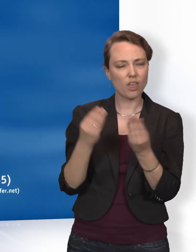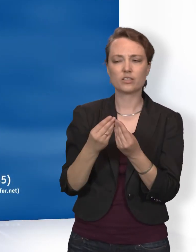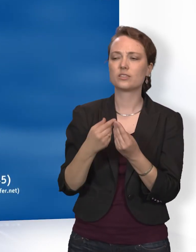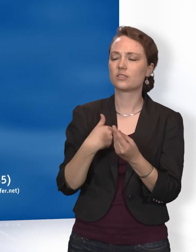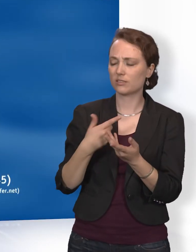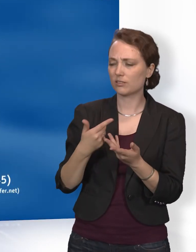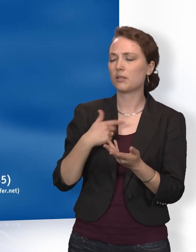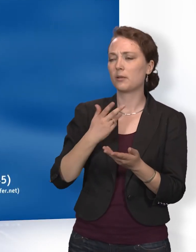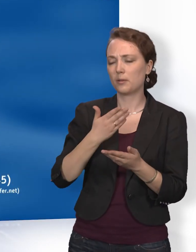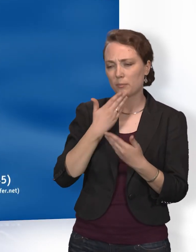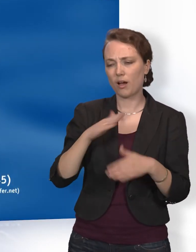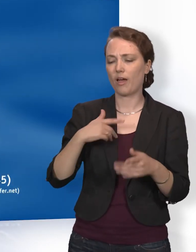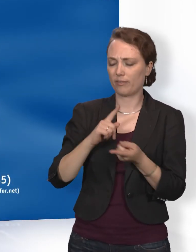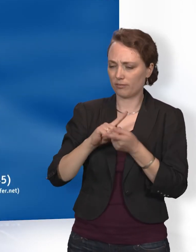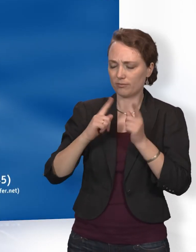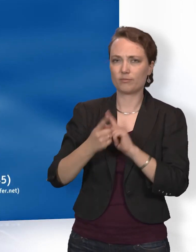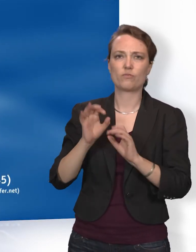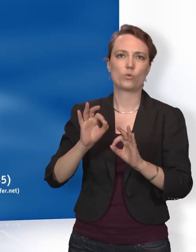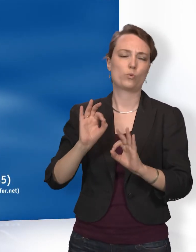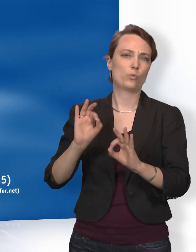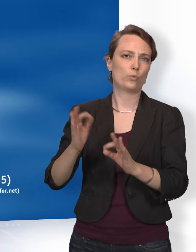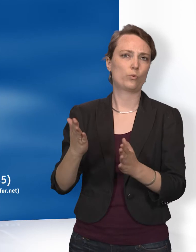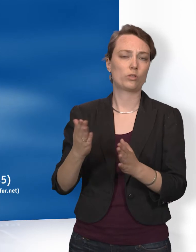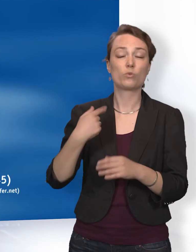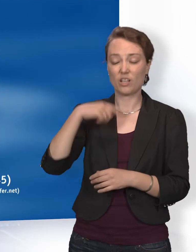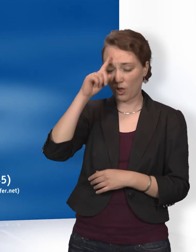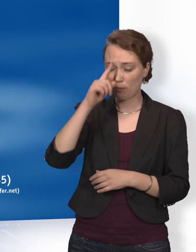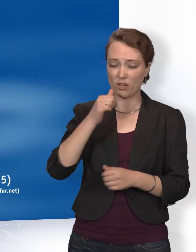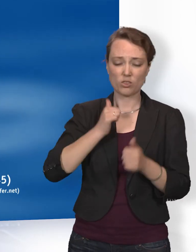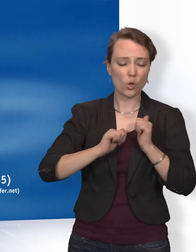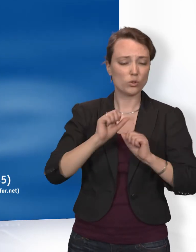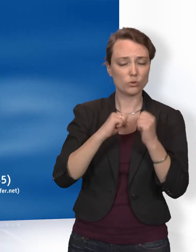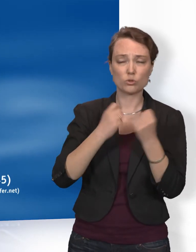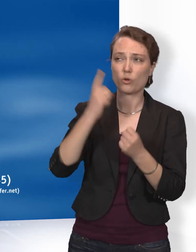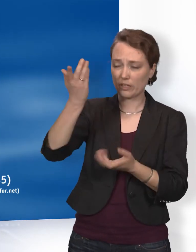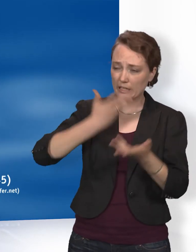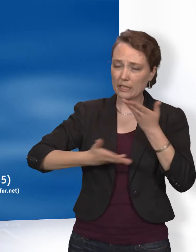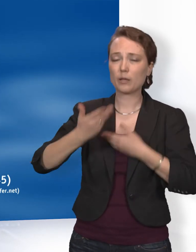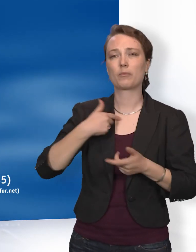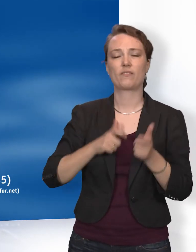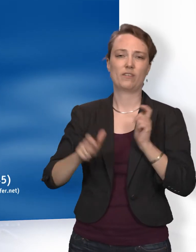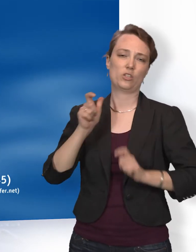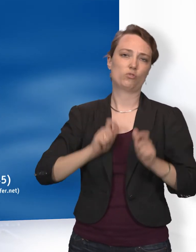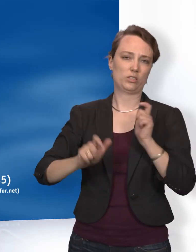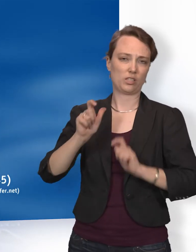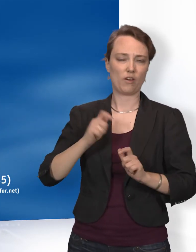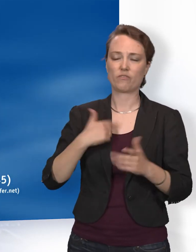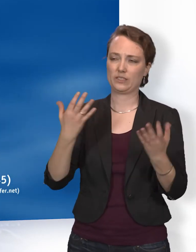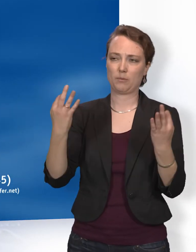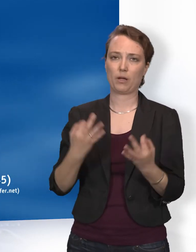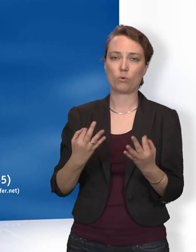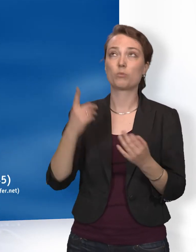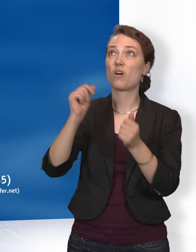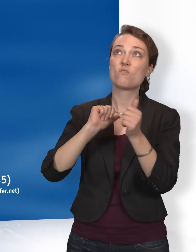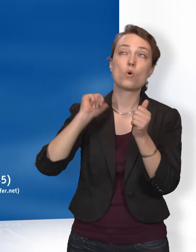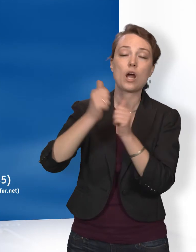auch, dass Gott uns in jeder Notlage so viel Widerstandskraft geben will, wie wir brauchen. Aber er gibt sie nicht im Voraus, damit wir